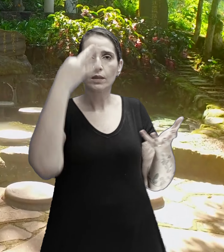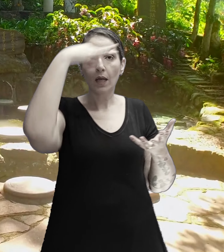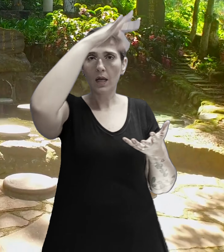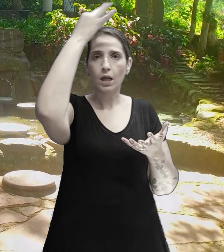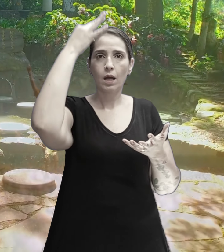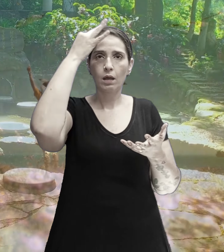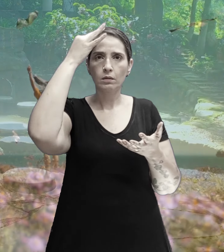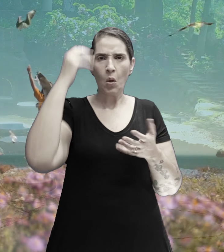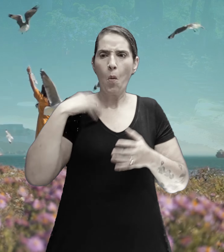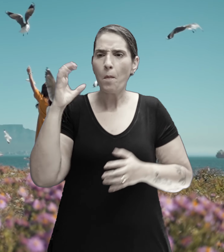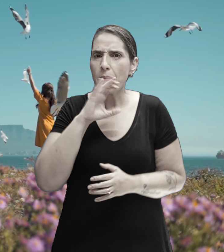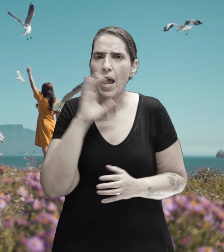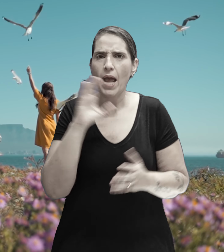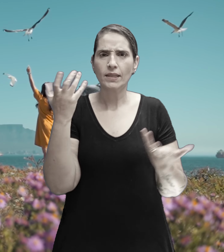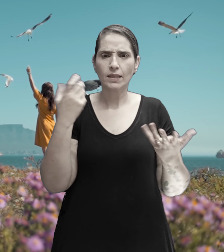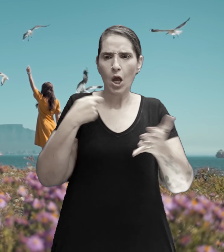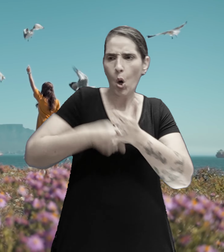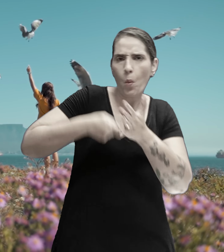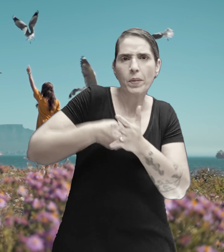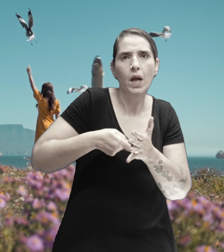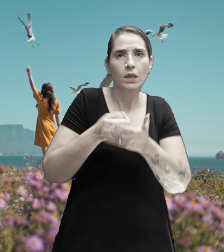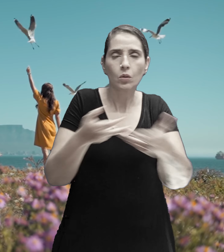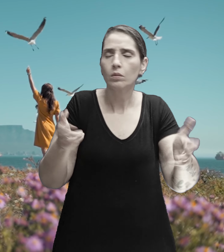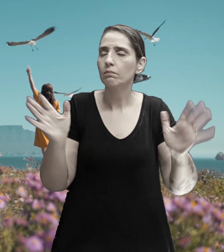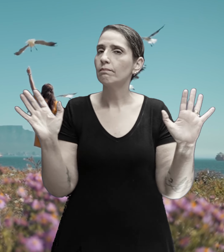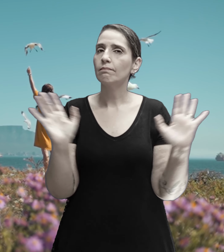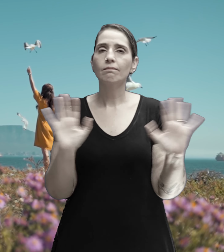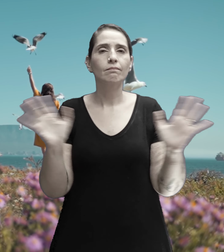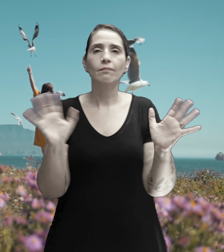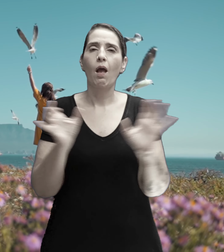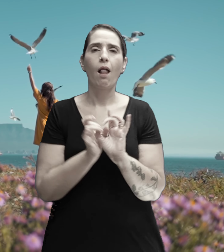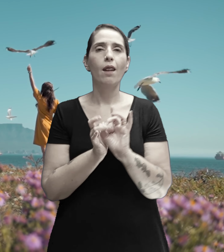Não com pressa, não com cobranças,